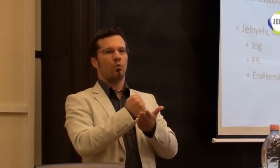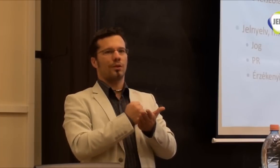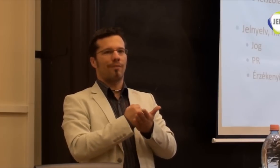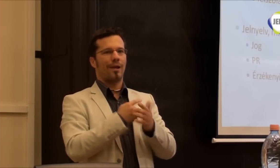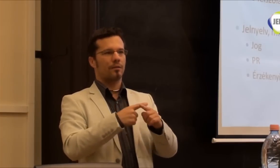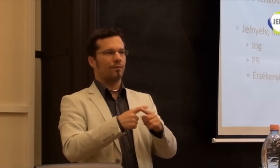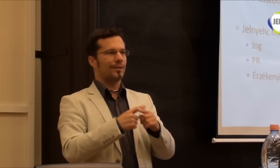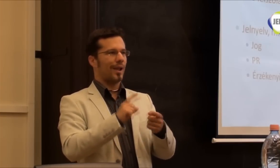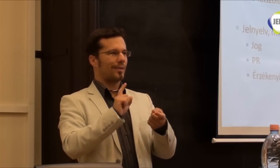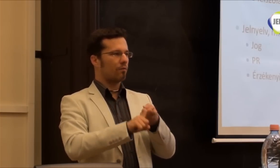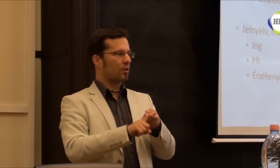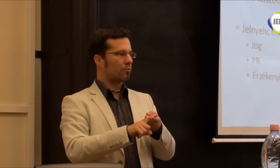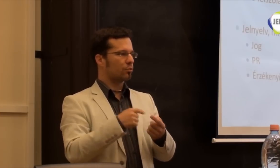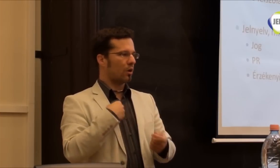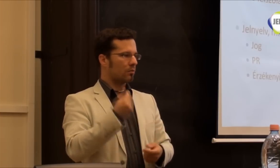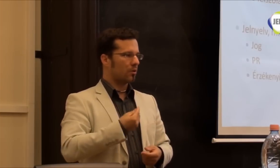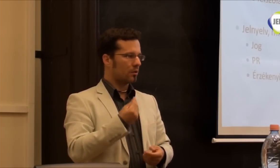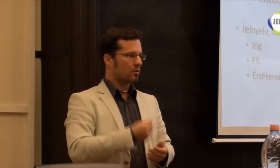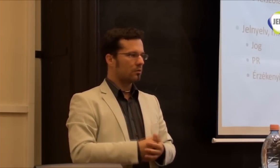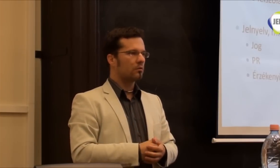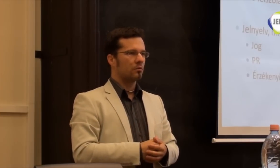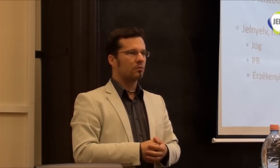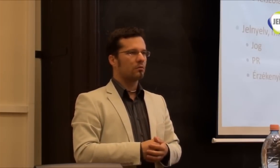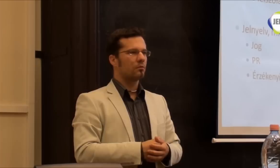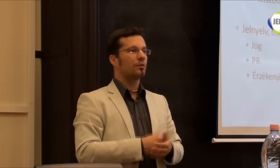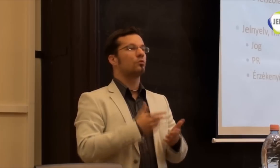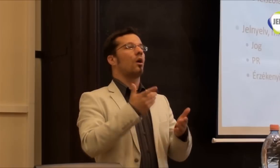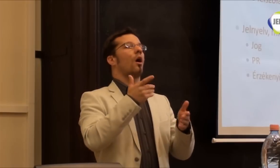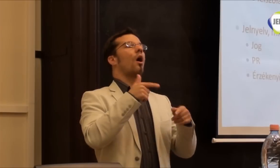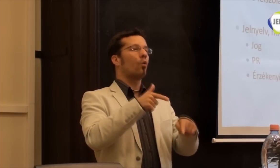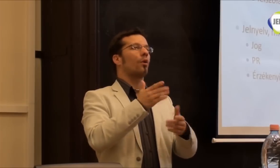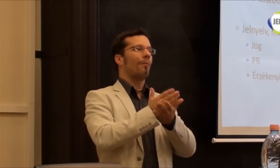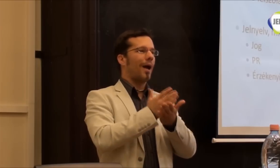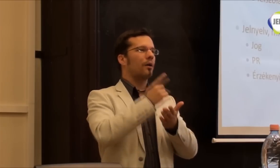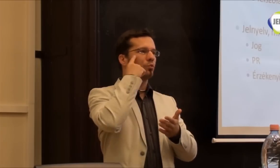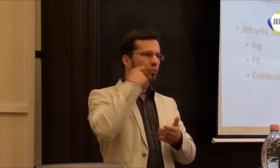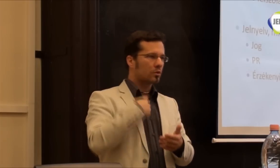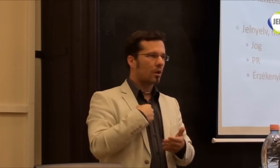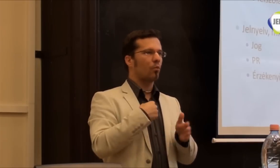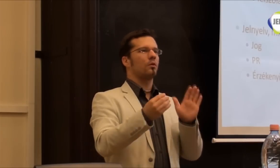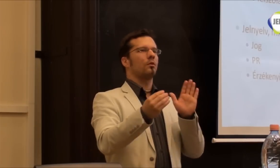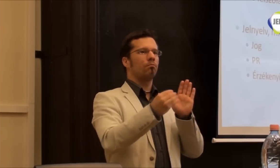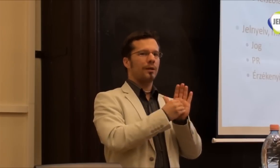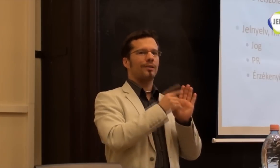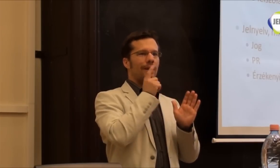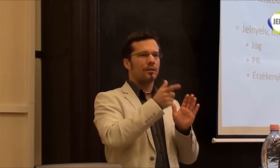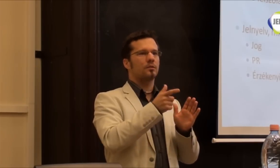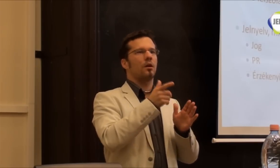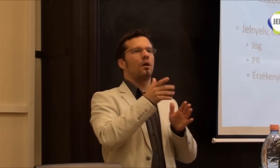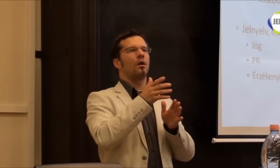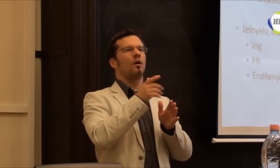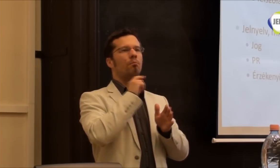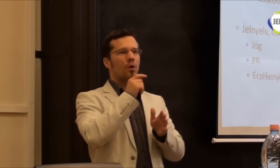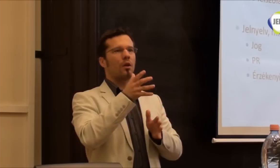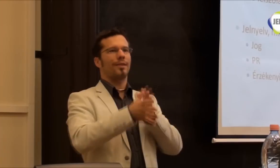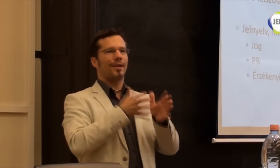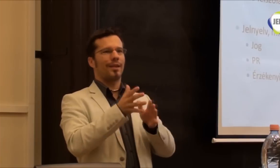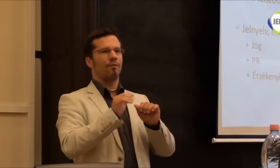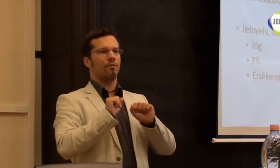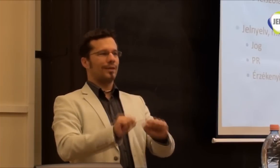az új alkotmány vitájával kapcsolatban szóltam hozzá. Akkor már tudtam, hogy benne lesz az alkotmányban a